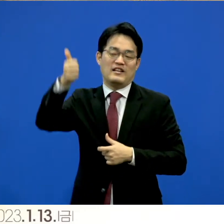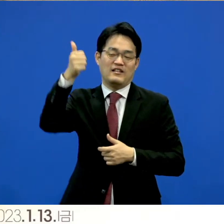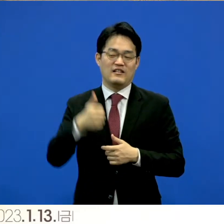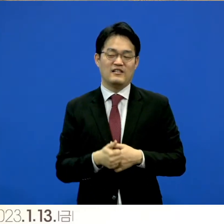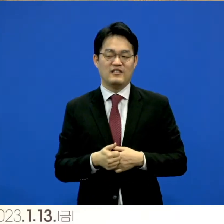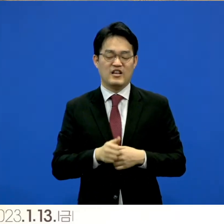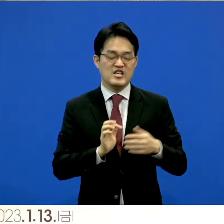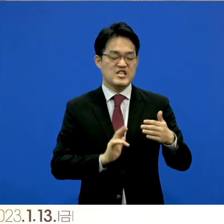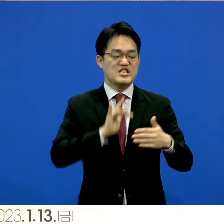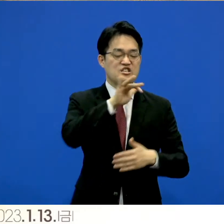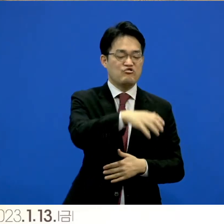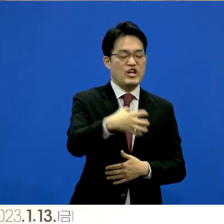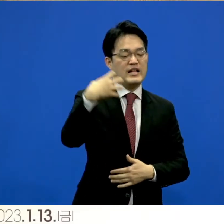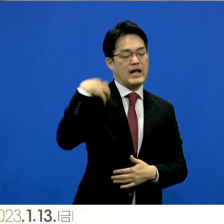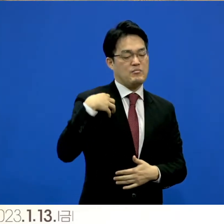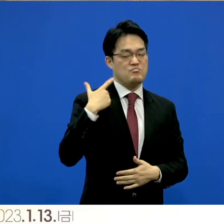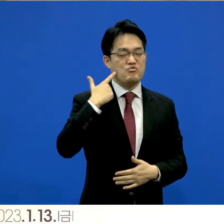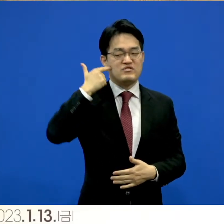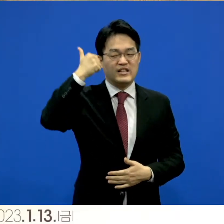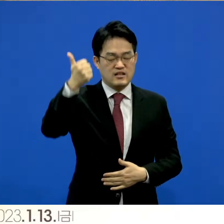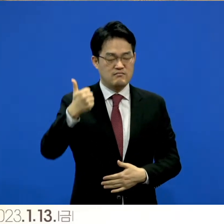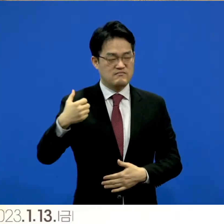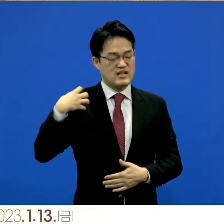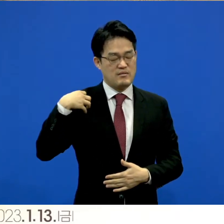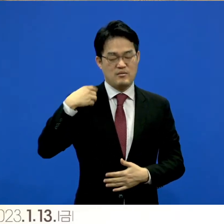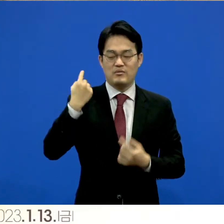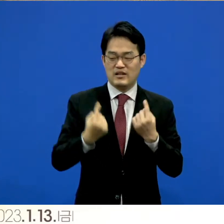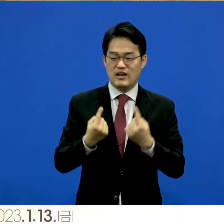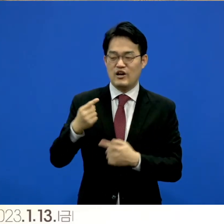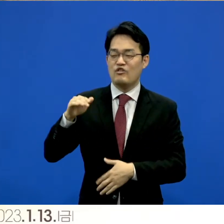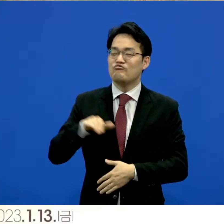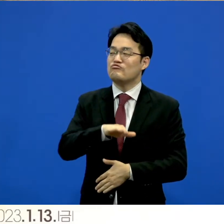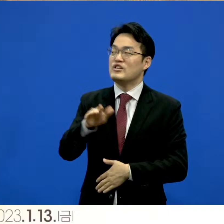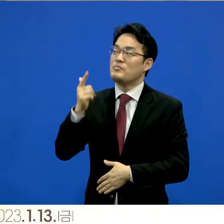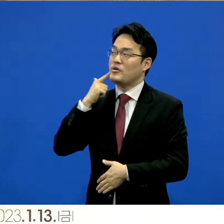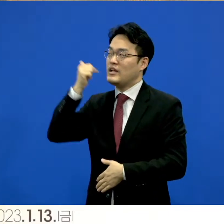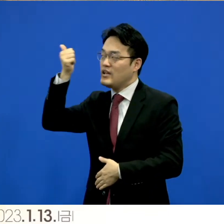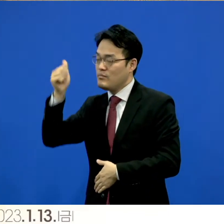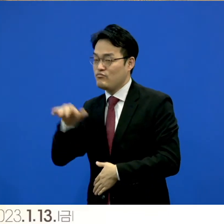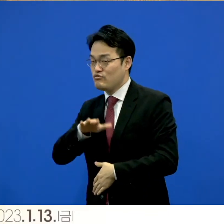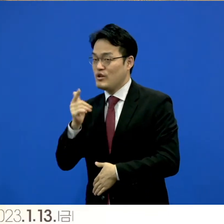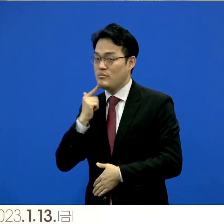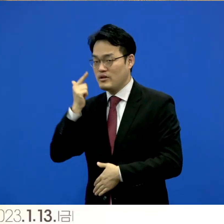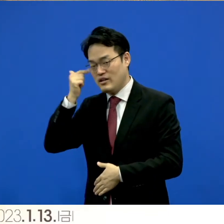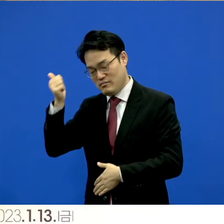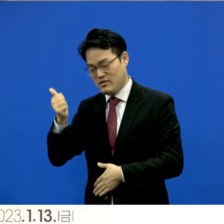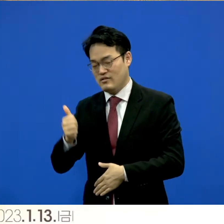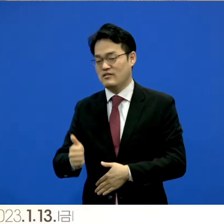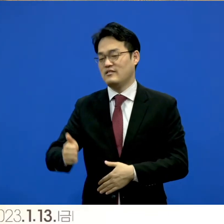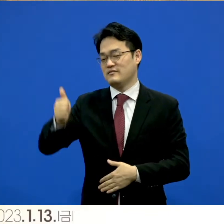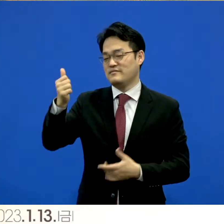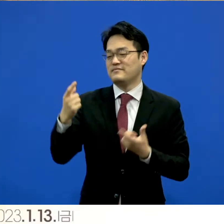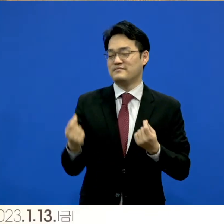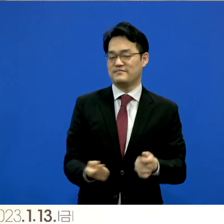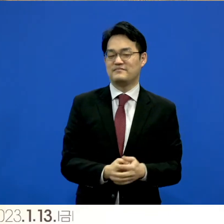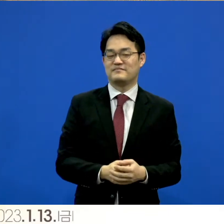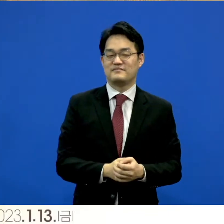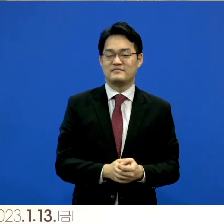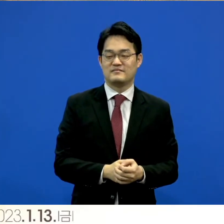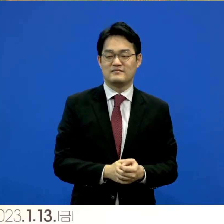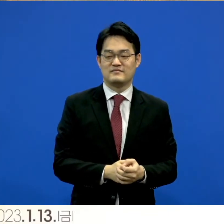뭔가 제도권 교회의 모습이 훨씬 나요. 뭔가를 갈라내는 듯한